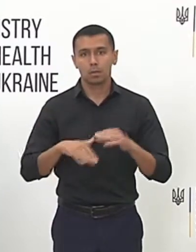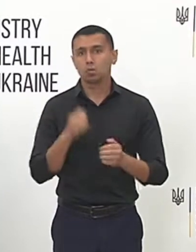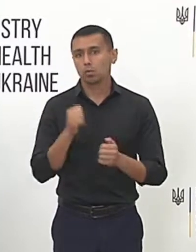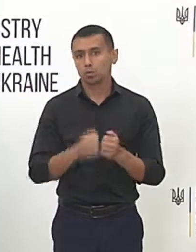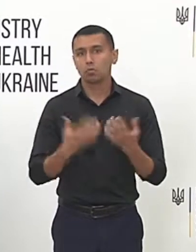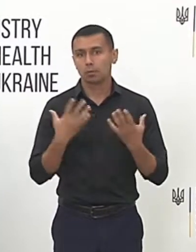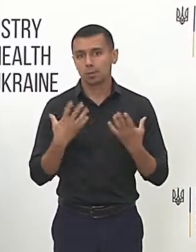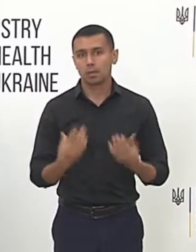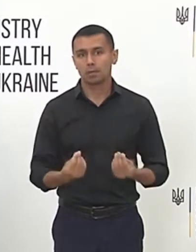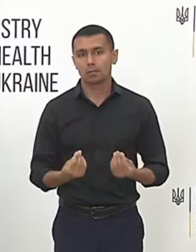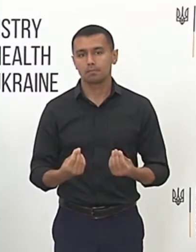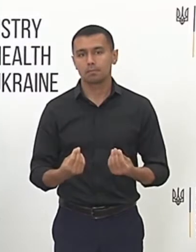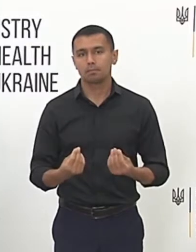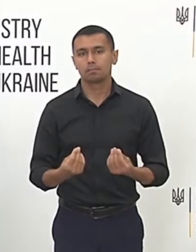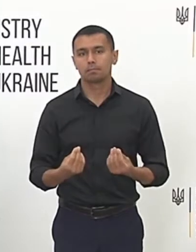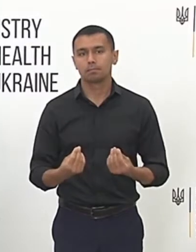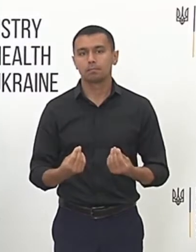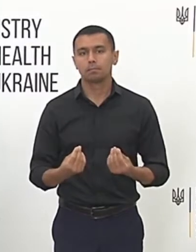дня.